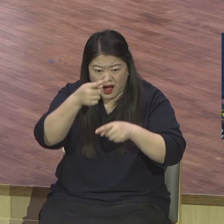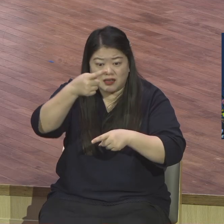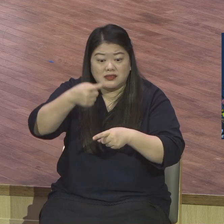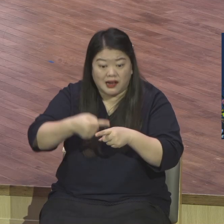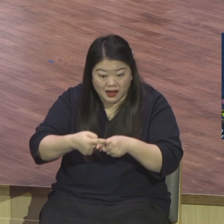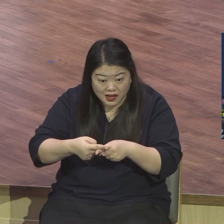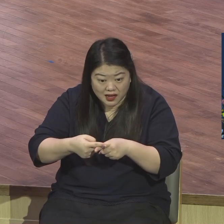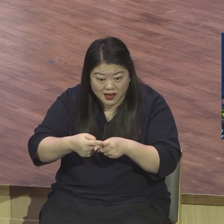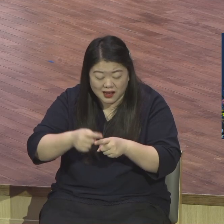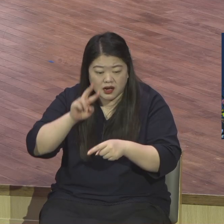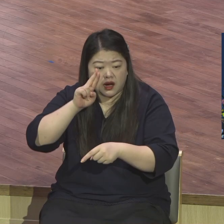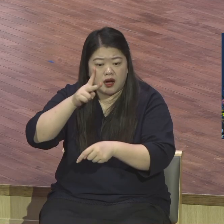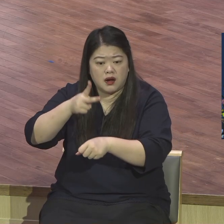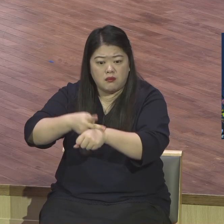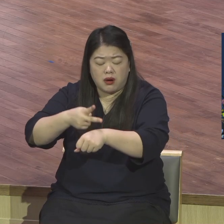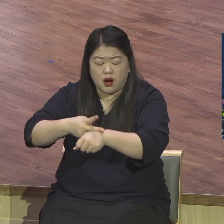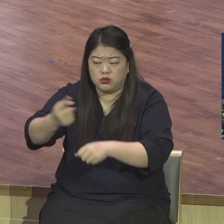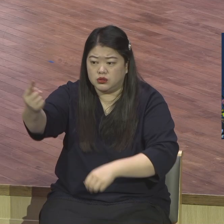알게 됐어요.